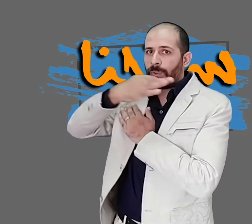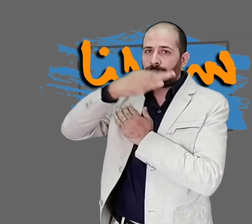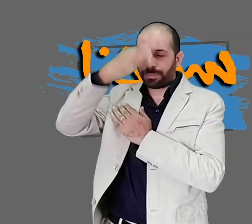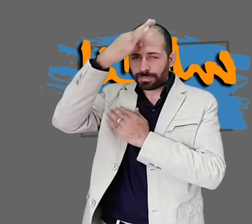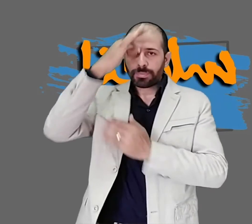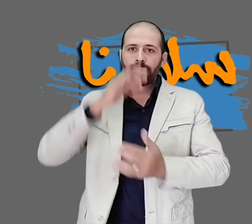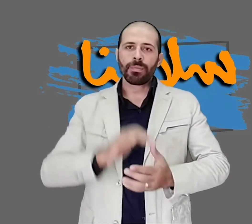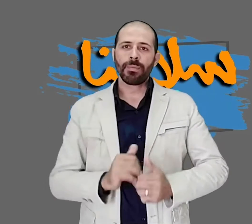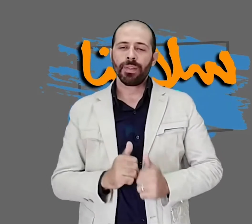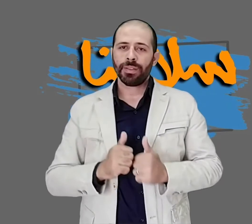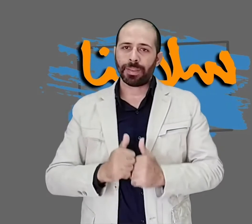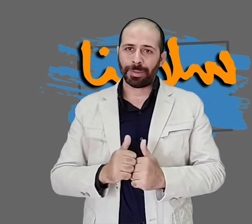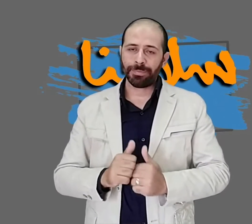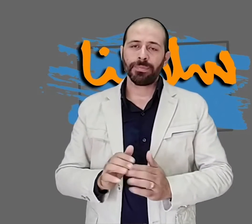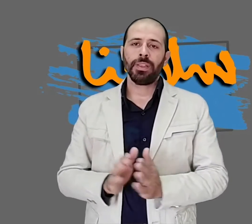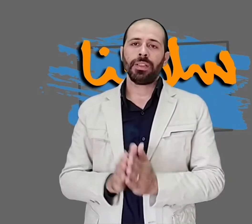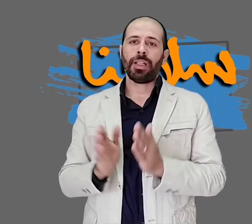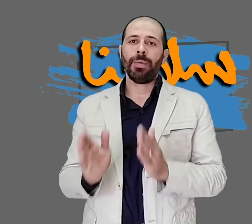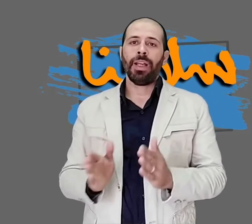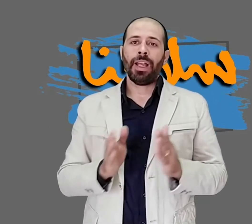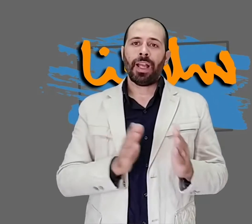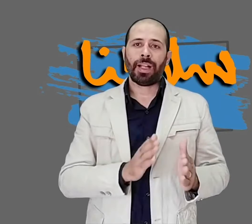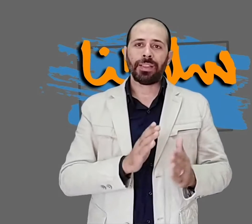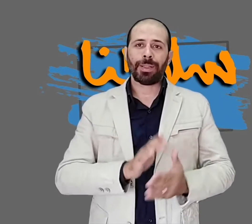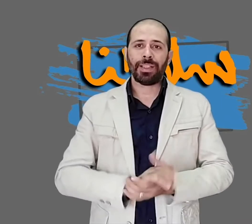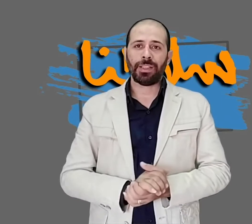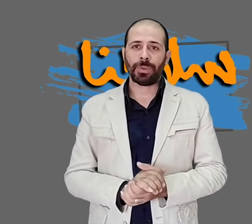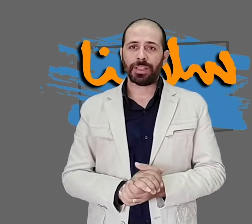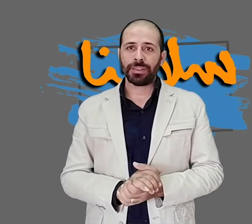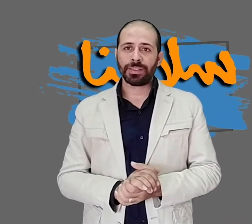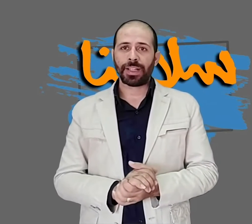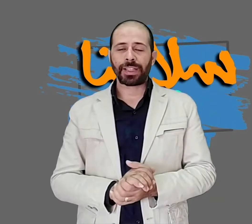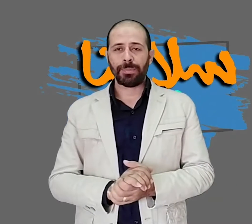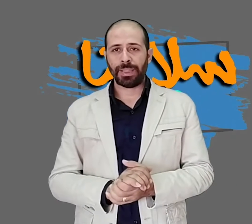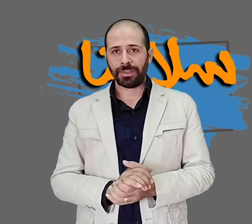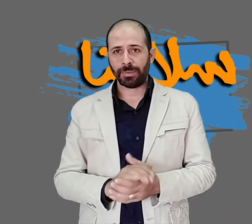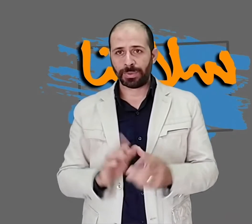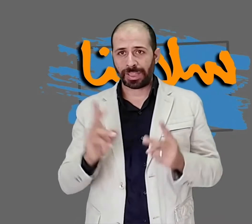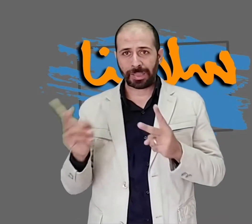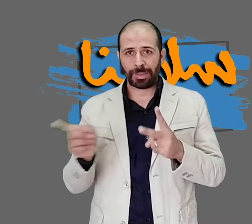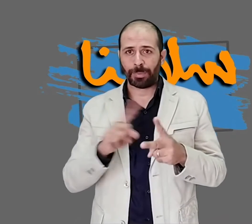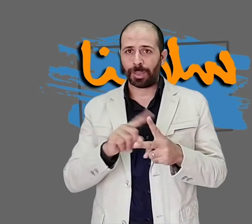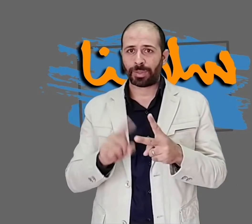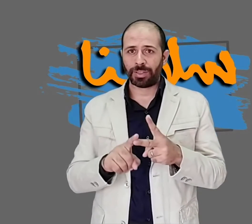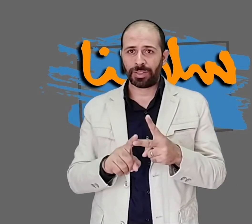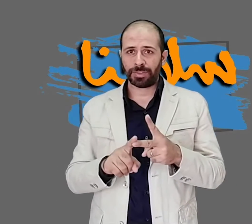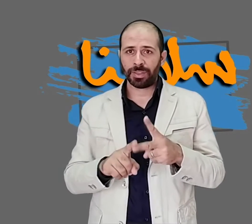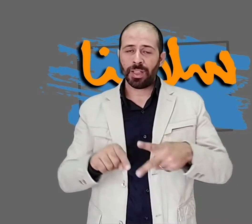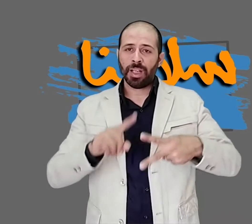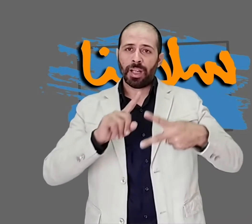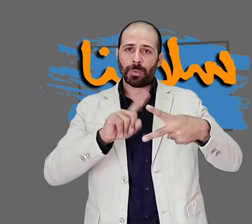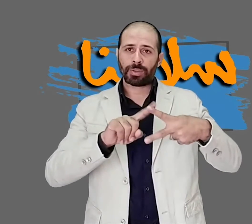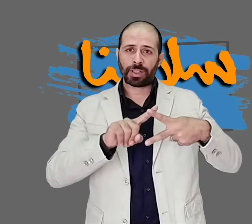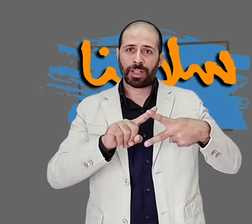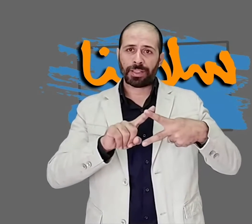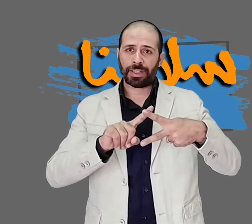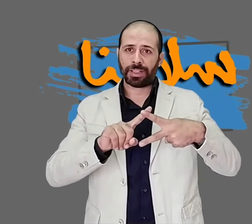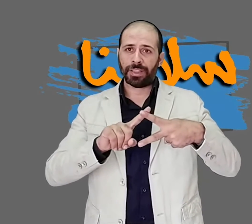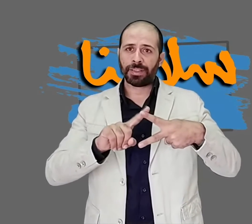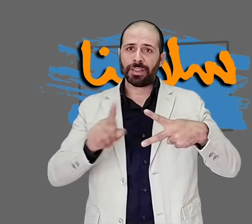العنوان، تمام؟ عندي بعد العنوان تاريخ الميلاد، وتاريخ الميلاد بقى بطريقتين. أول طريقة عادية جدا